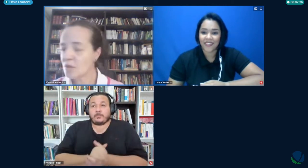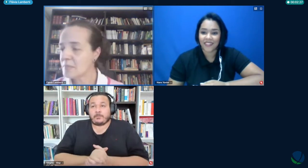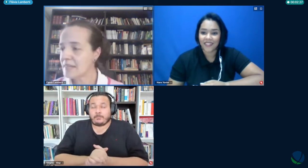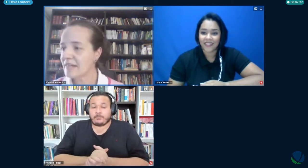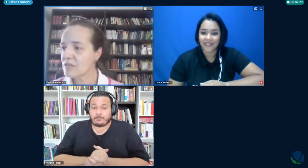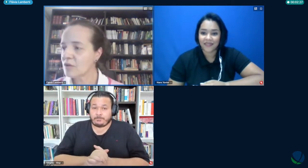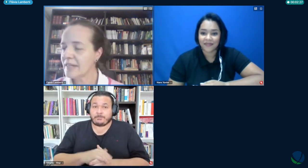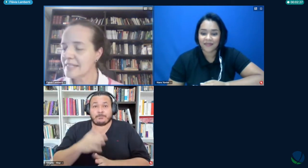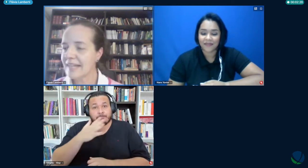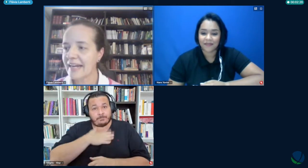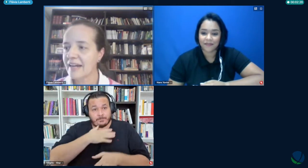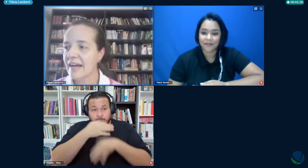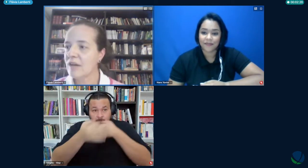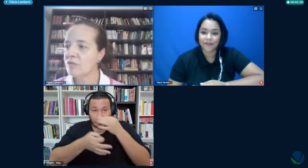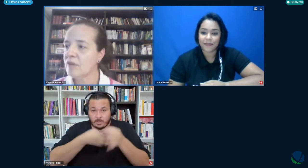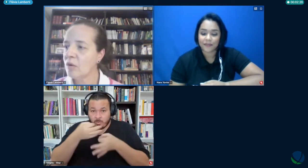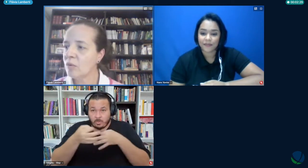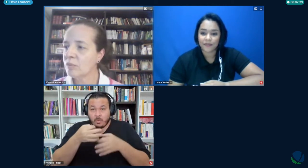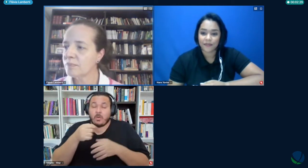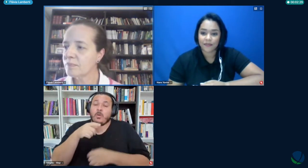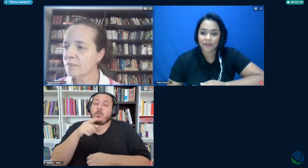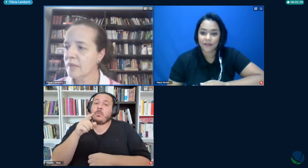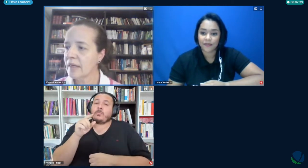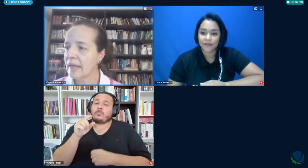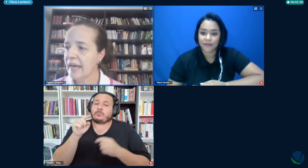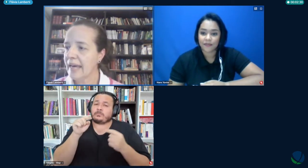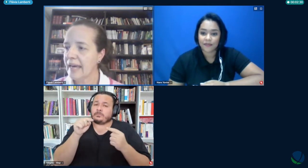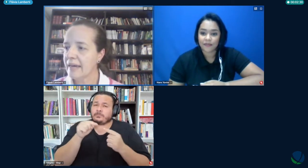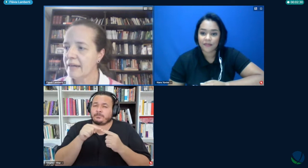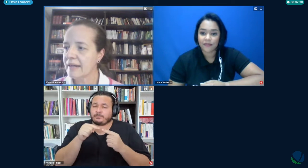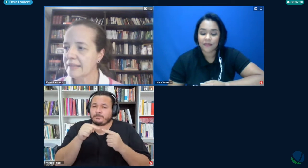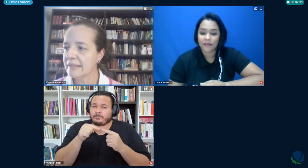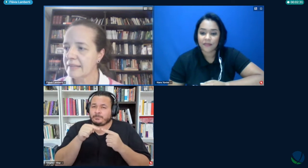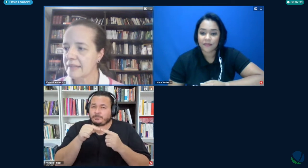As minhas observações, Nara, vão...